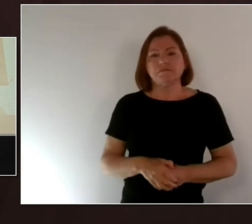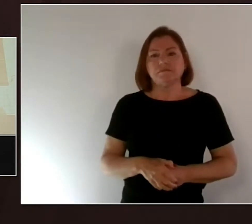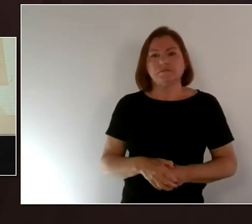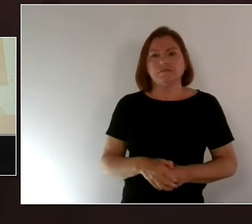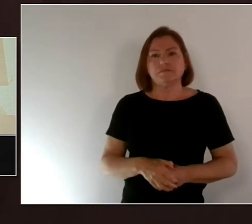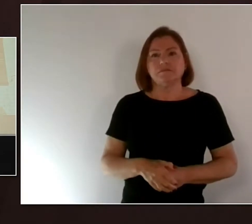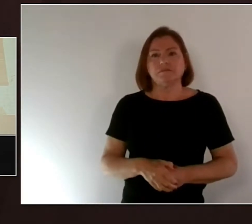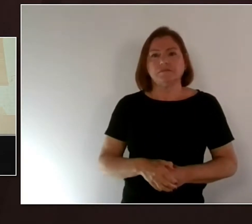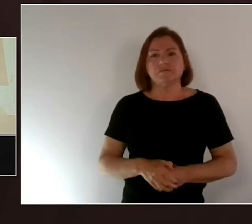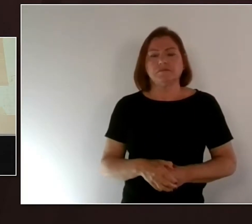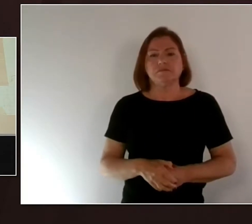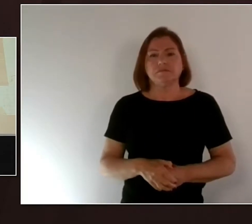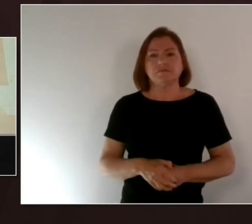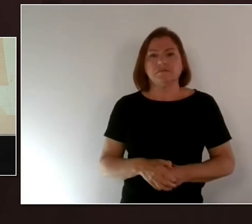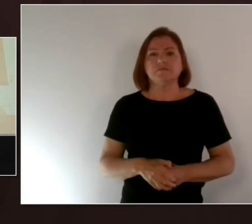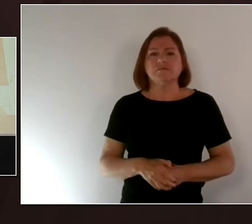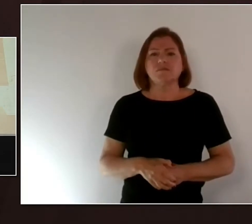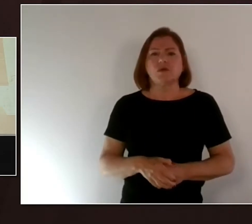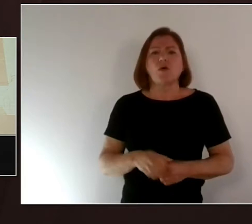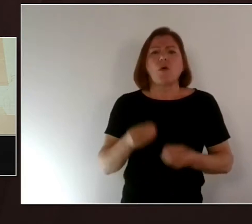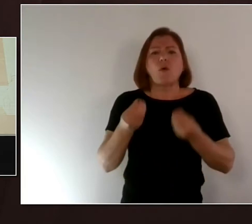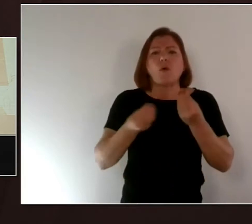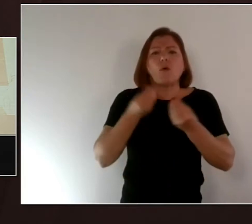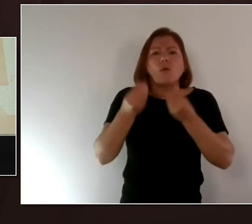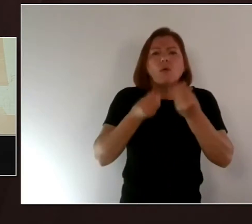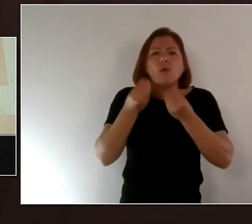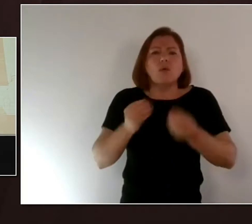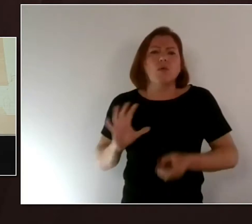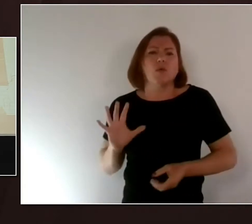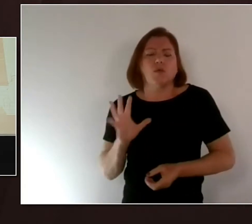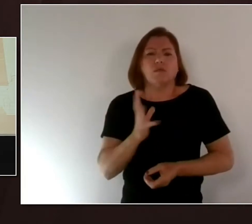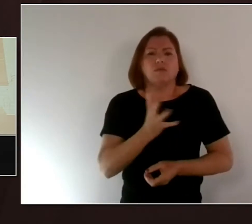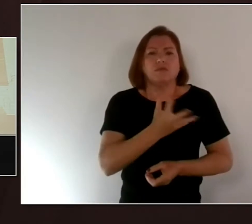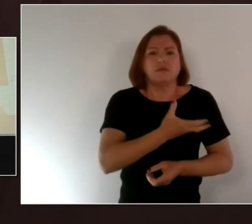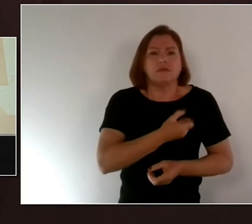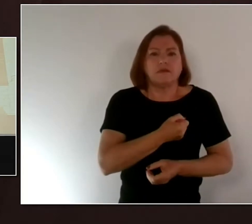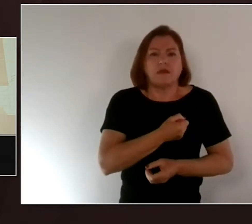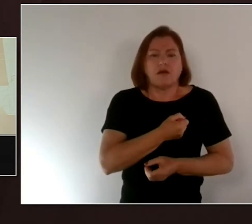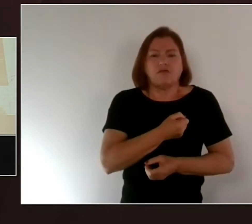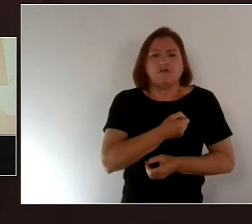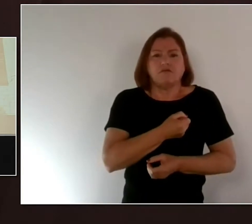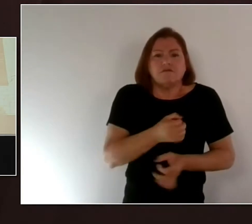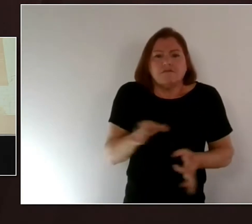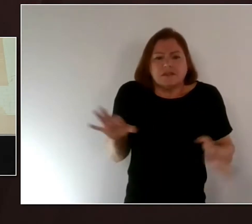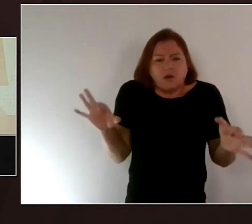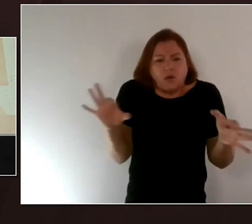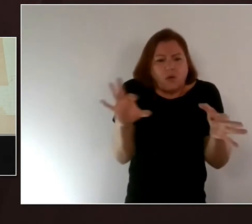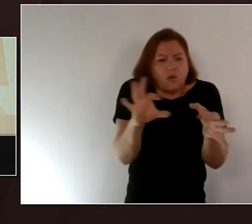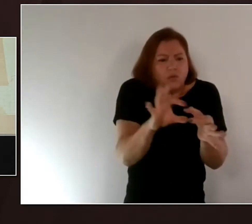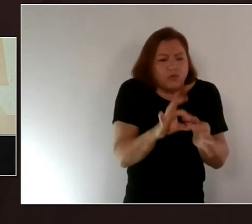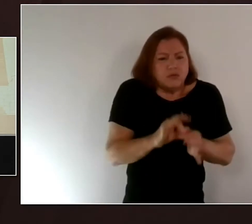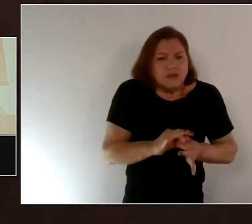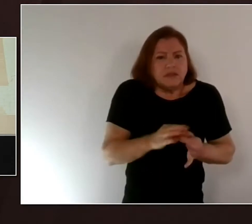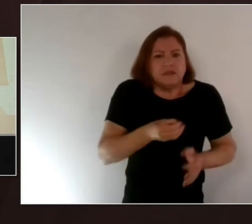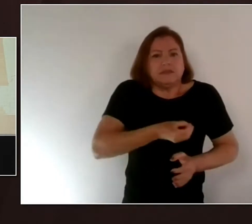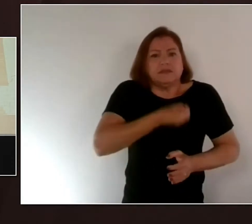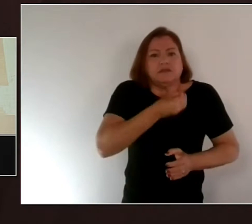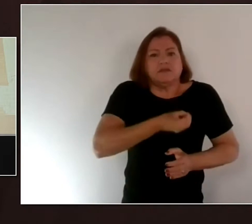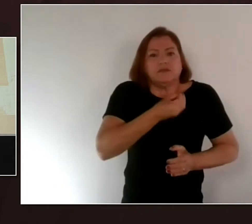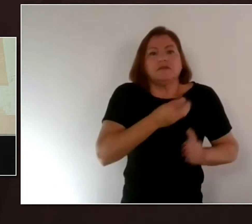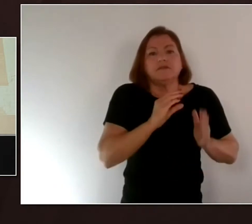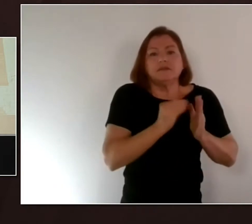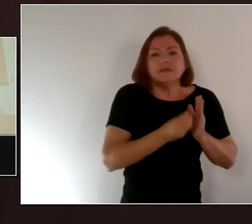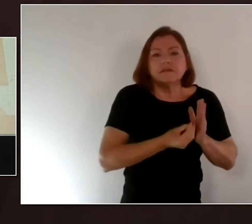salvo, se agarrar, irmãos, na vida da igreja e viver intensamente a vida da